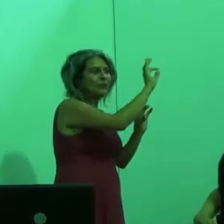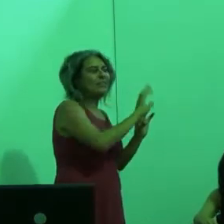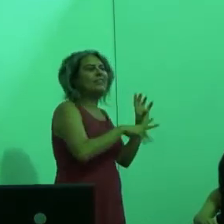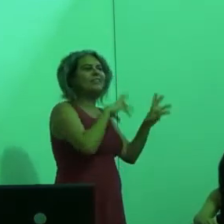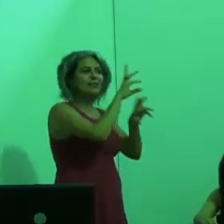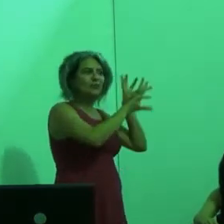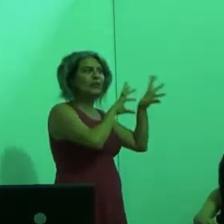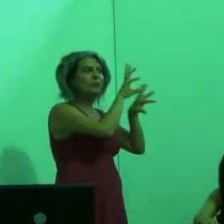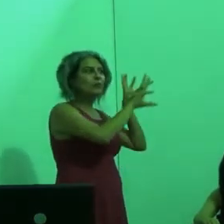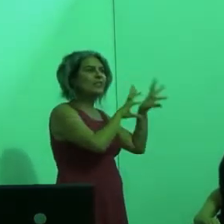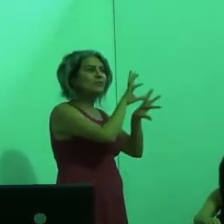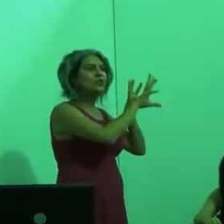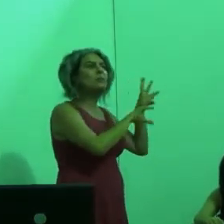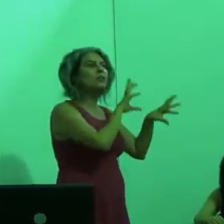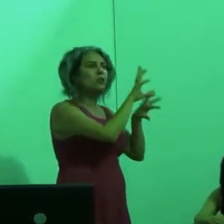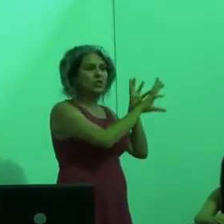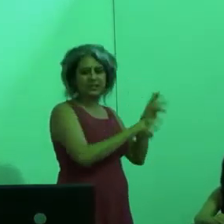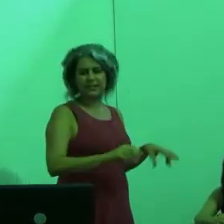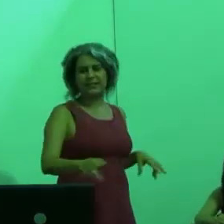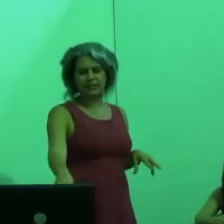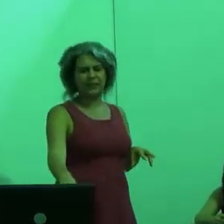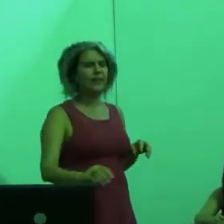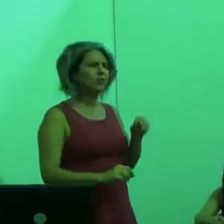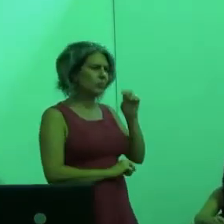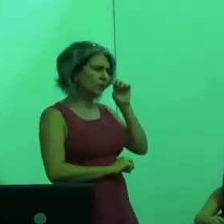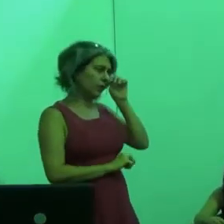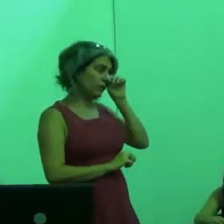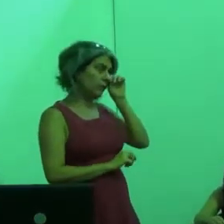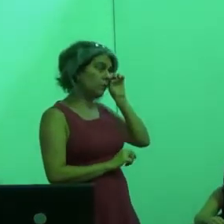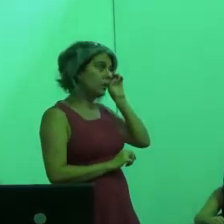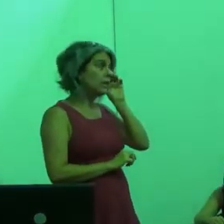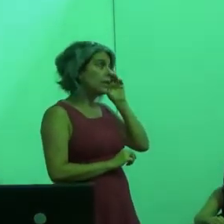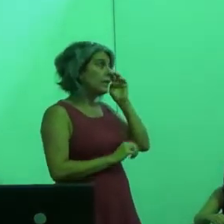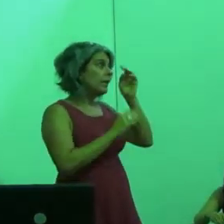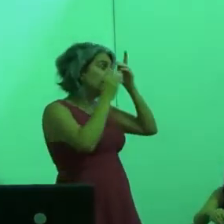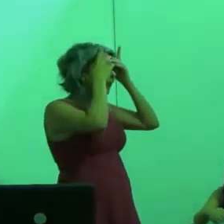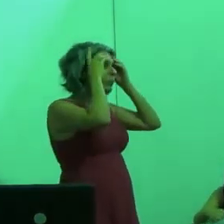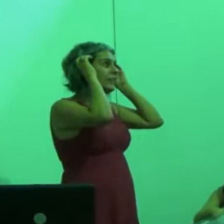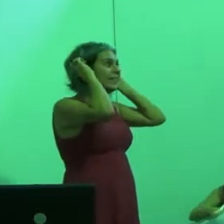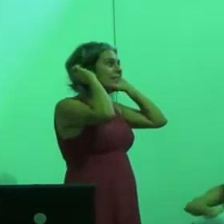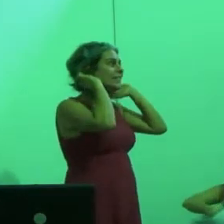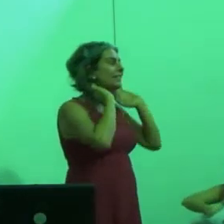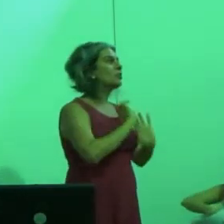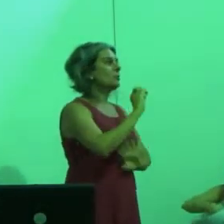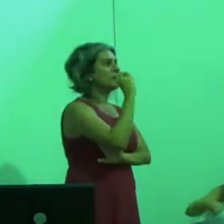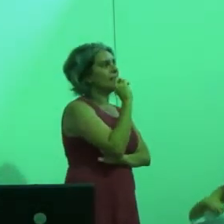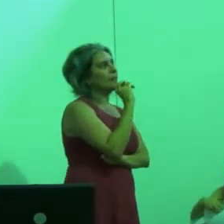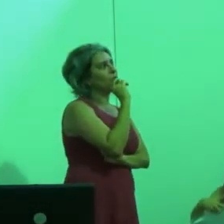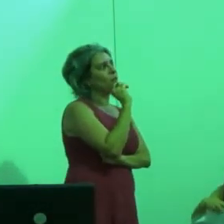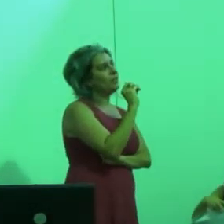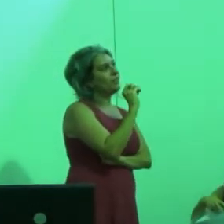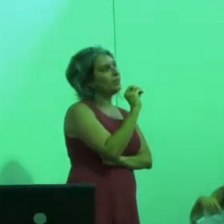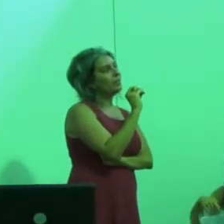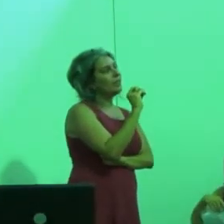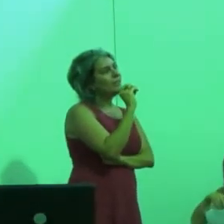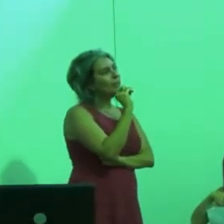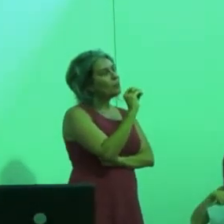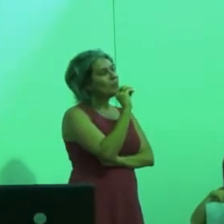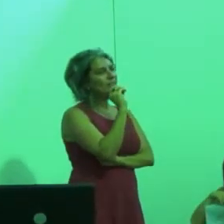autoria. Isso tem um processo de mitologização, a ideia de mito tem a ver com isso. Então é muito interessante pensar na autoria, não por esse